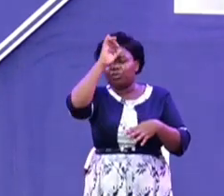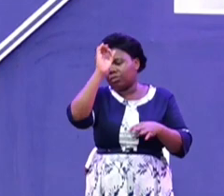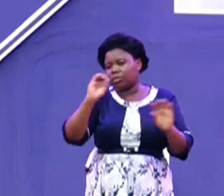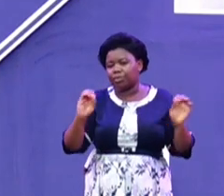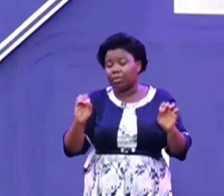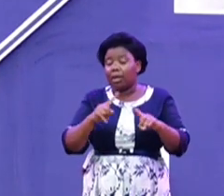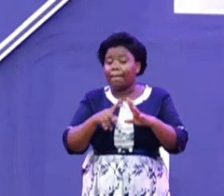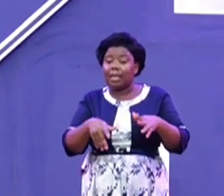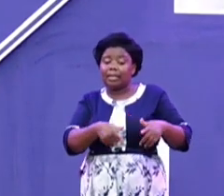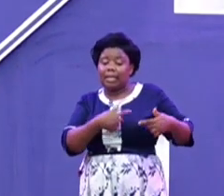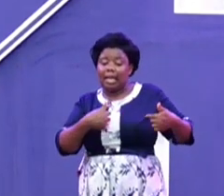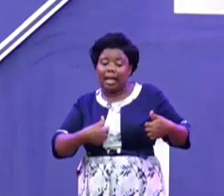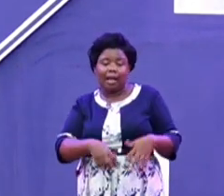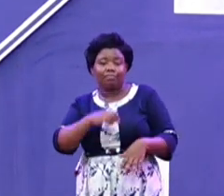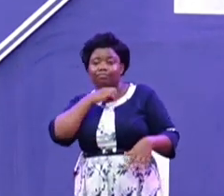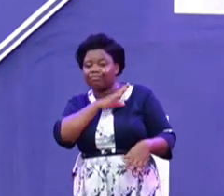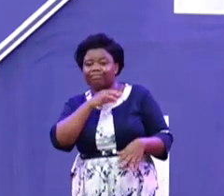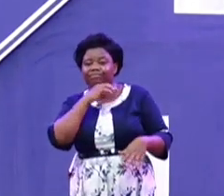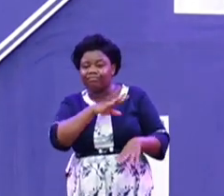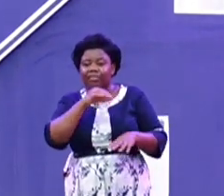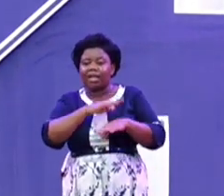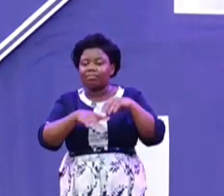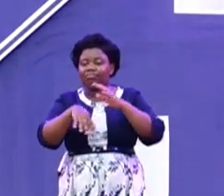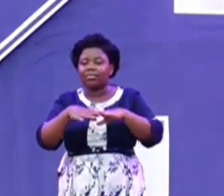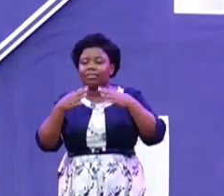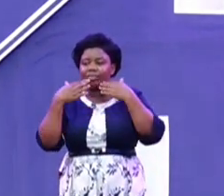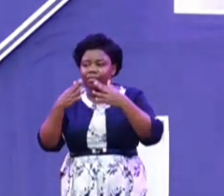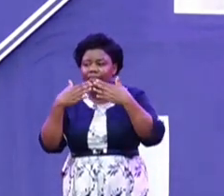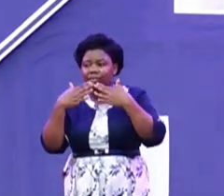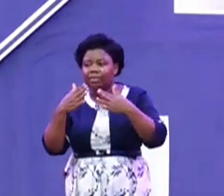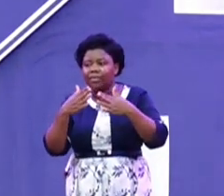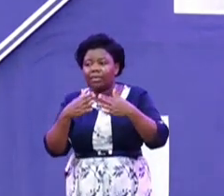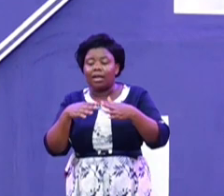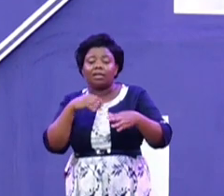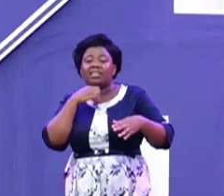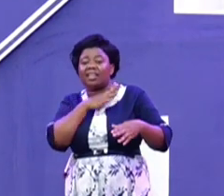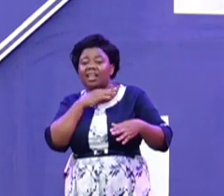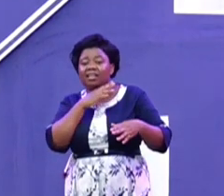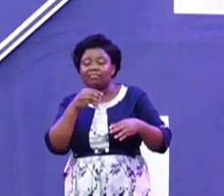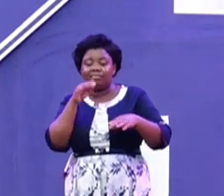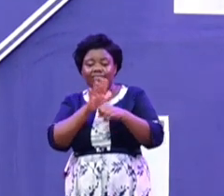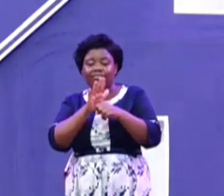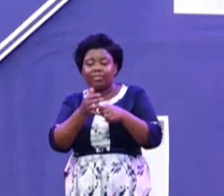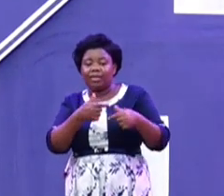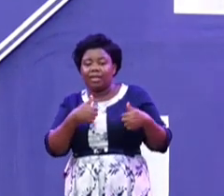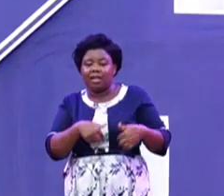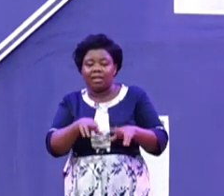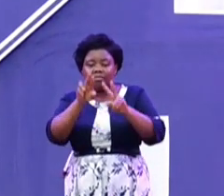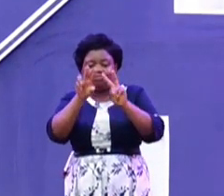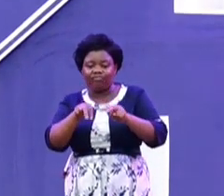ye yomutima okwe murugunya utasima oruyombo olubera munda mutima then no